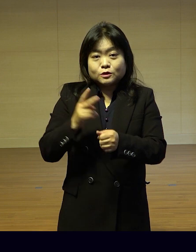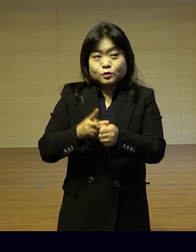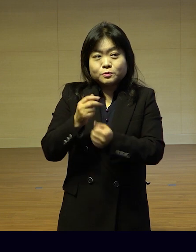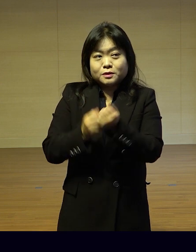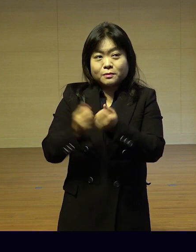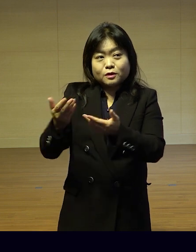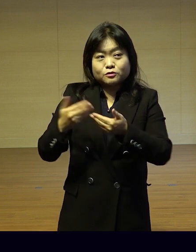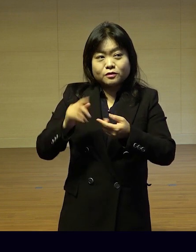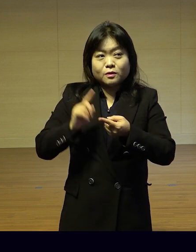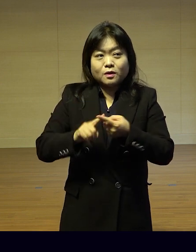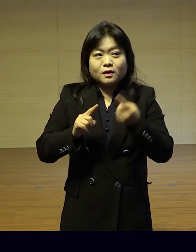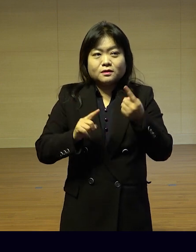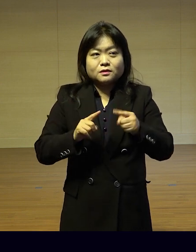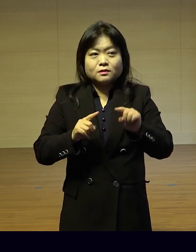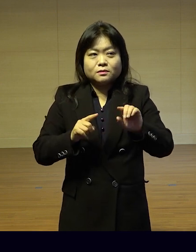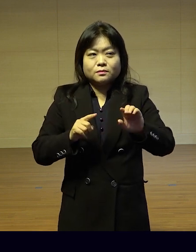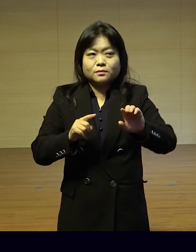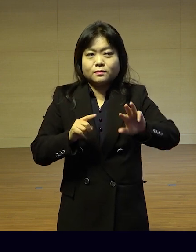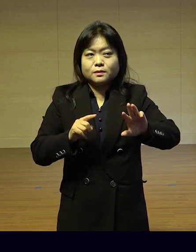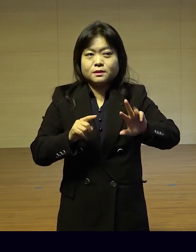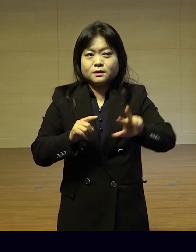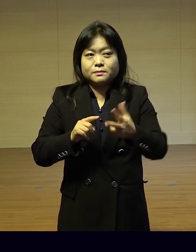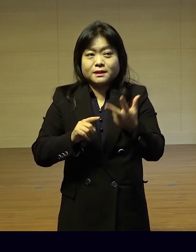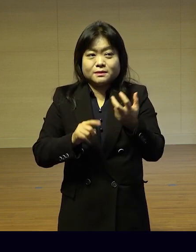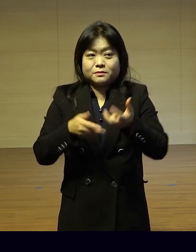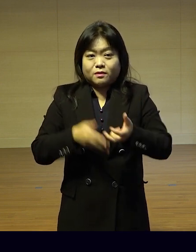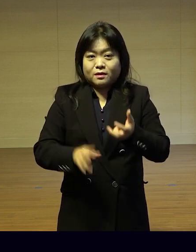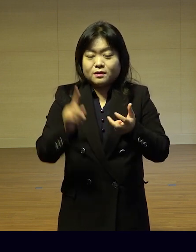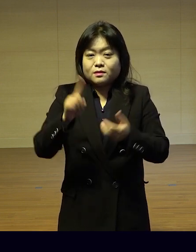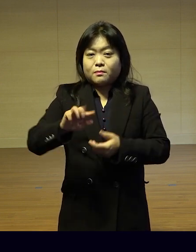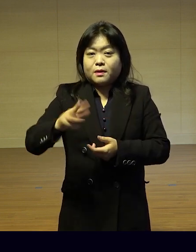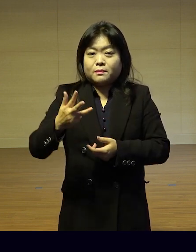주신 대로 1831년에 사망을 했습니다.